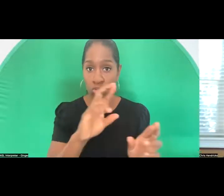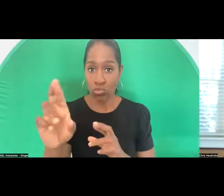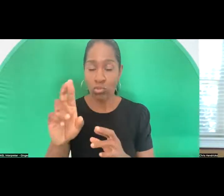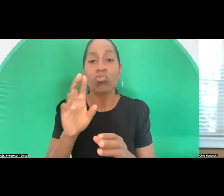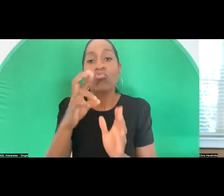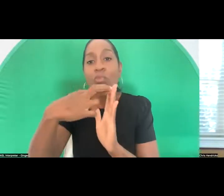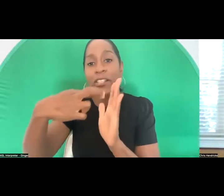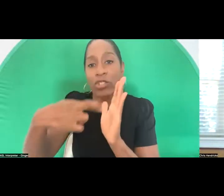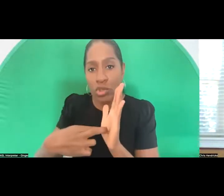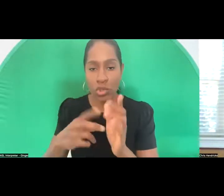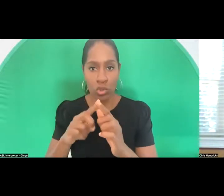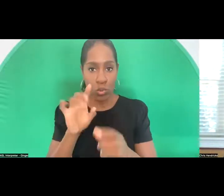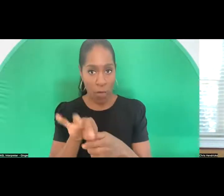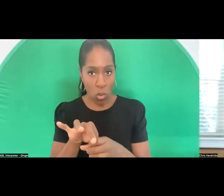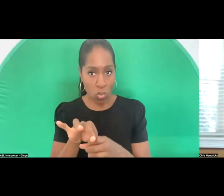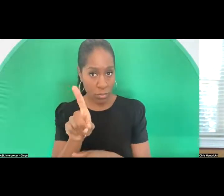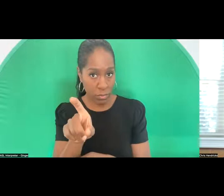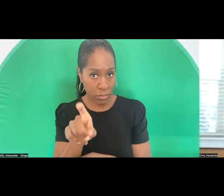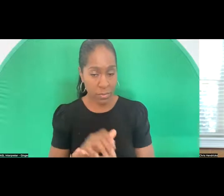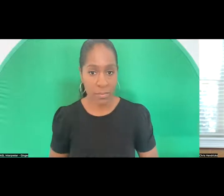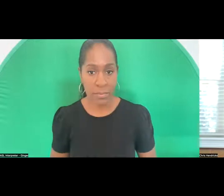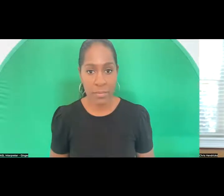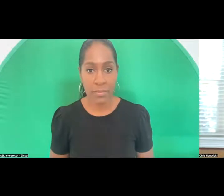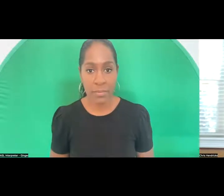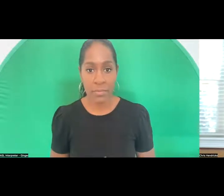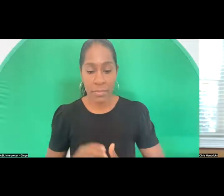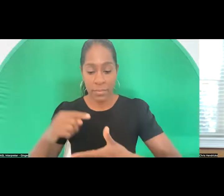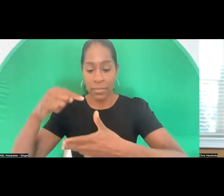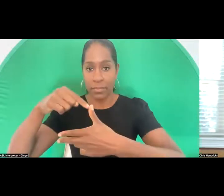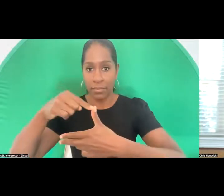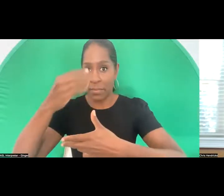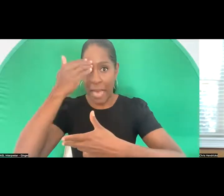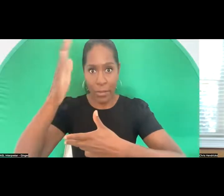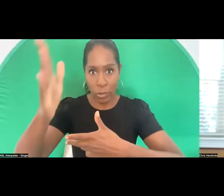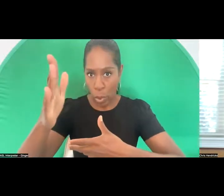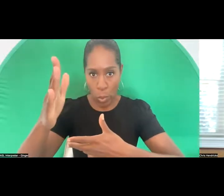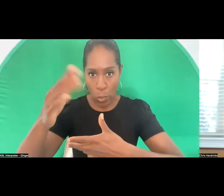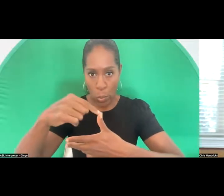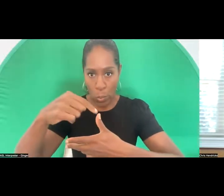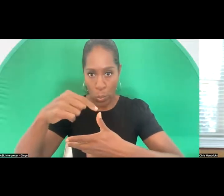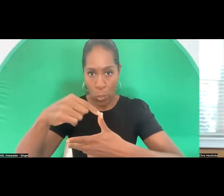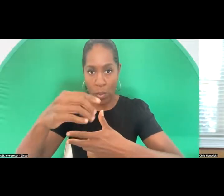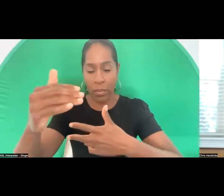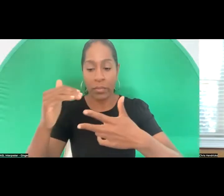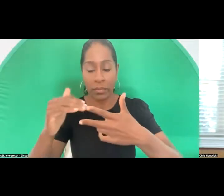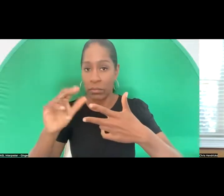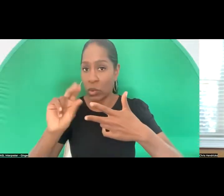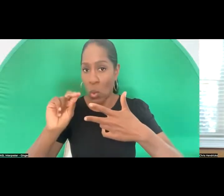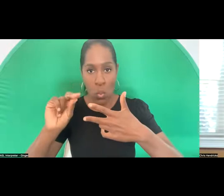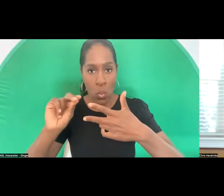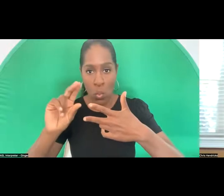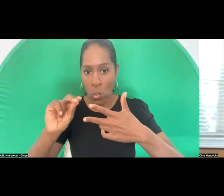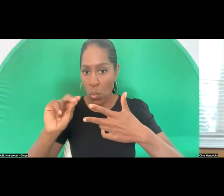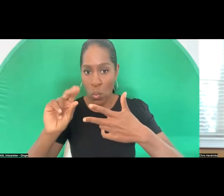está inscripto o registrado para votar las opciones son a no sé B